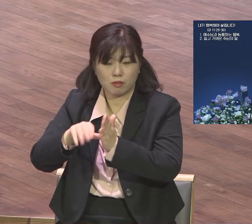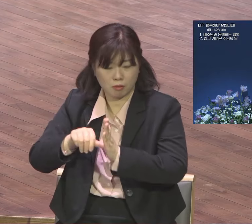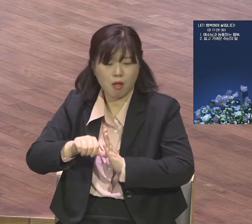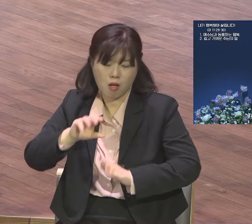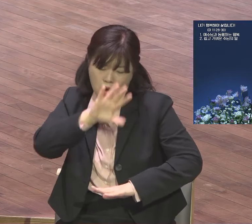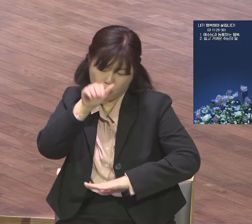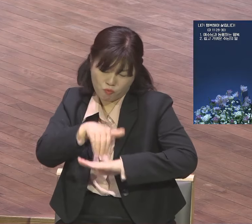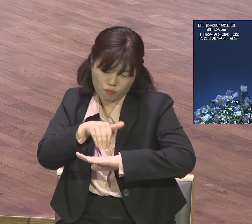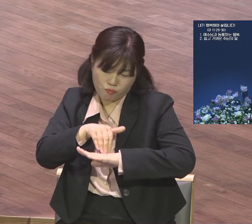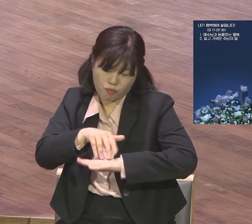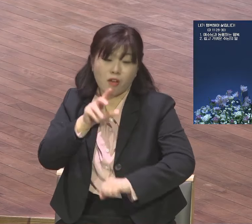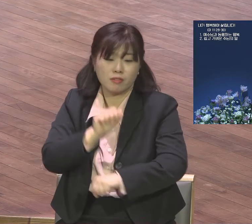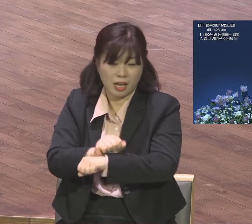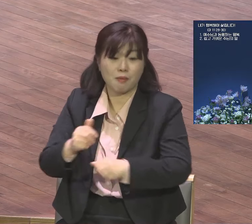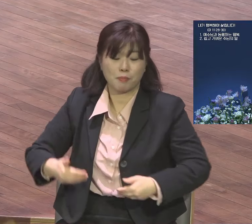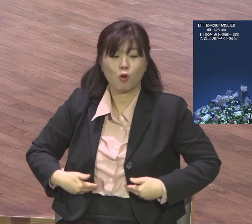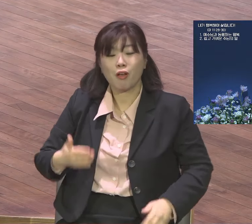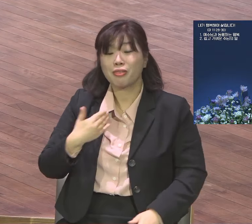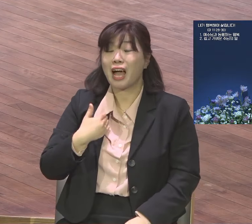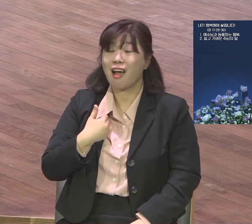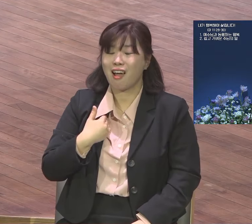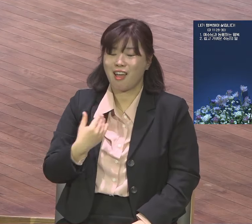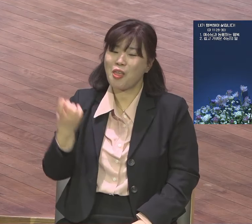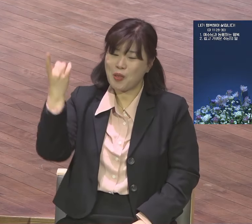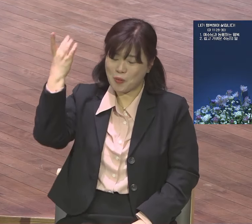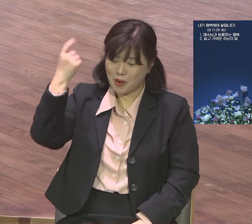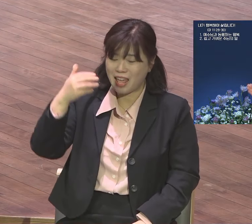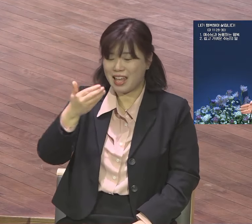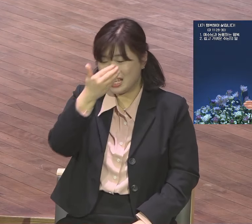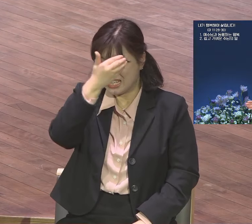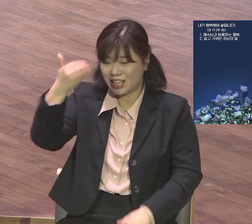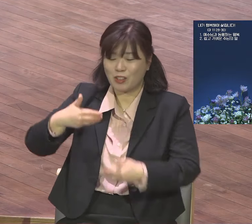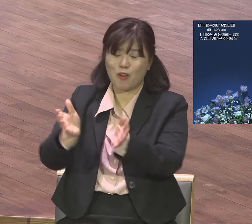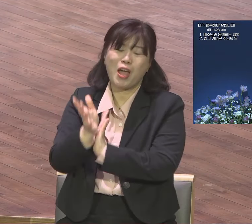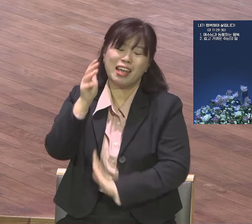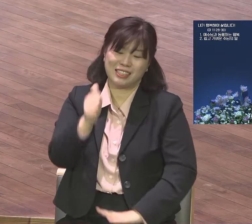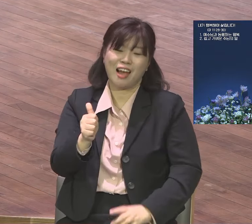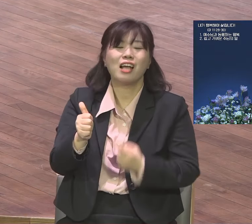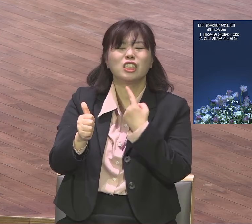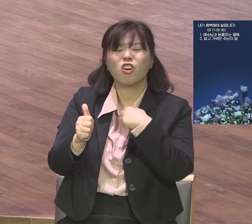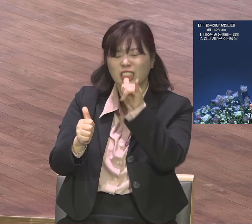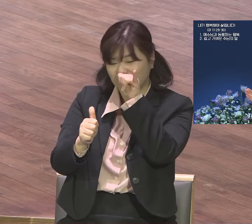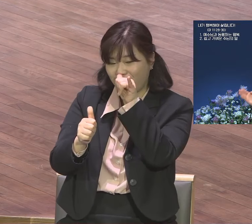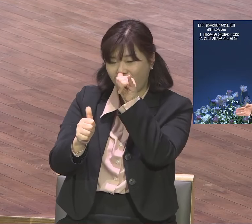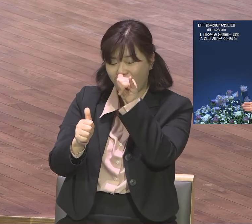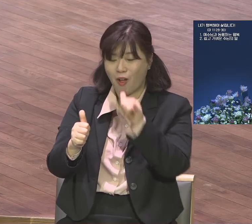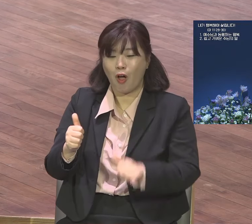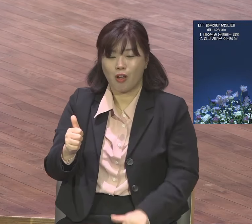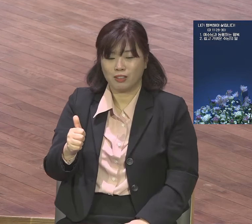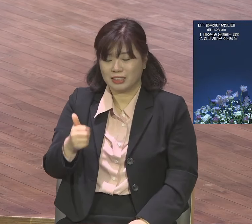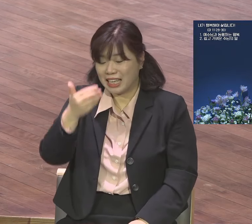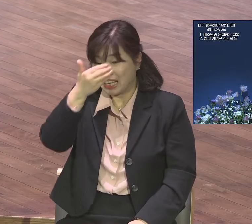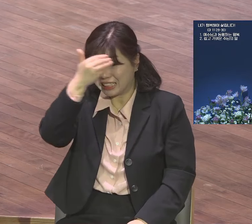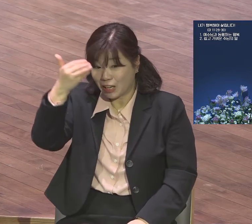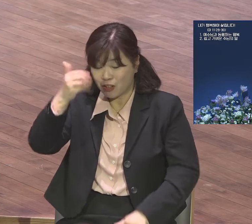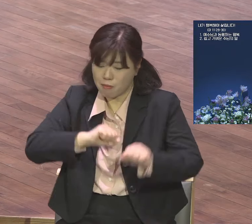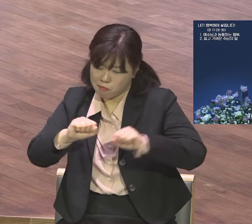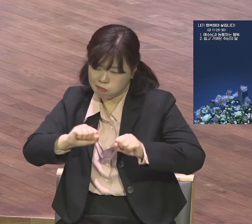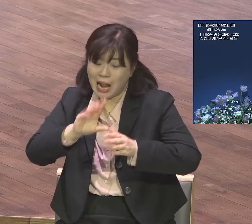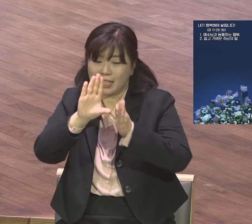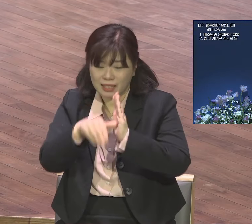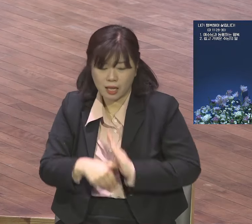제가 청년회장을 할 당시에도 집, 회사, 교회 현장 집, 회사, 교회 현장밖에